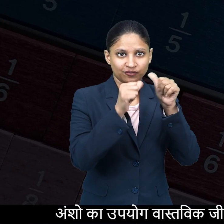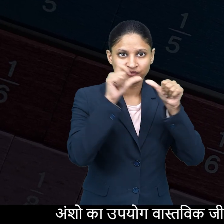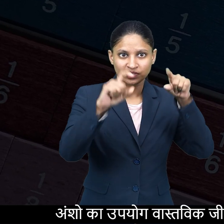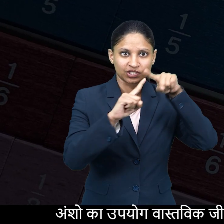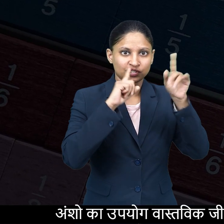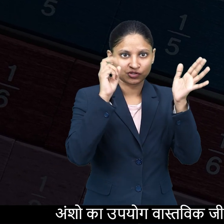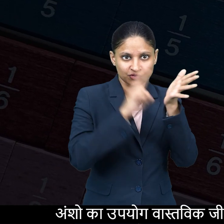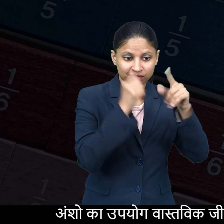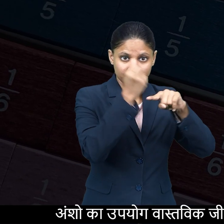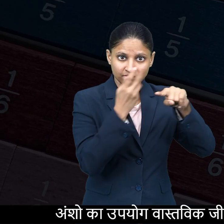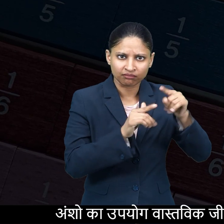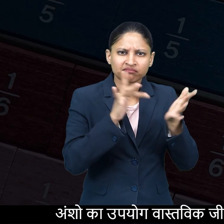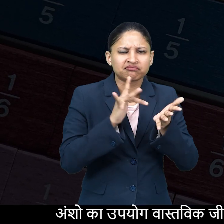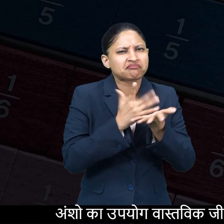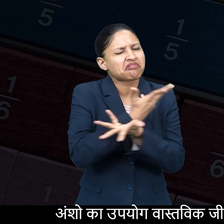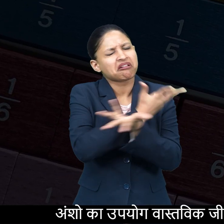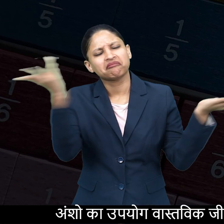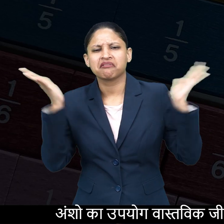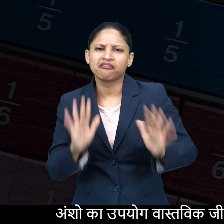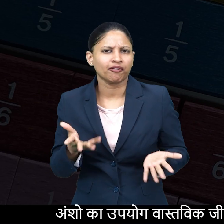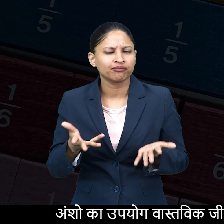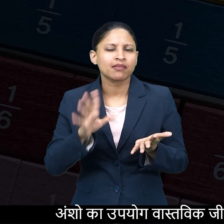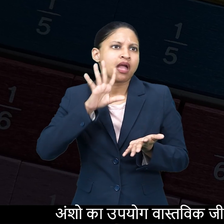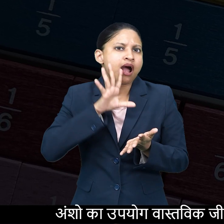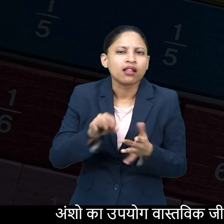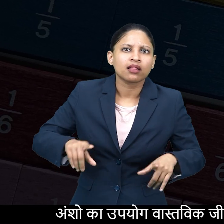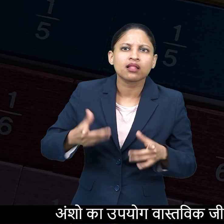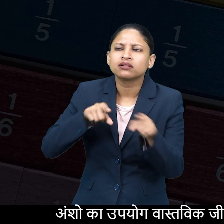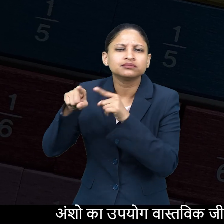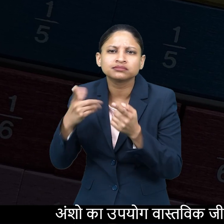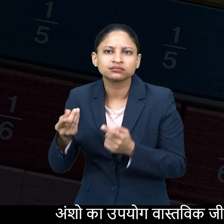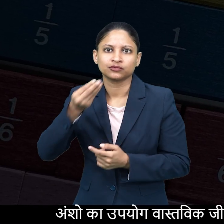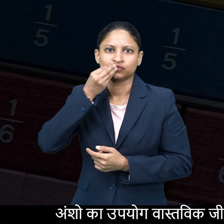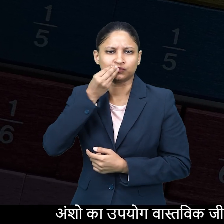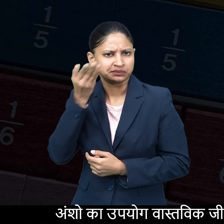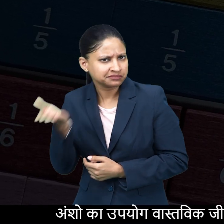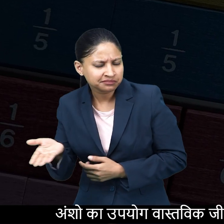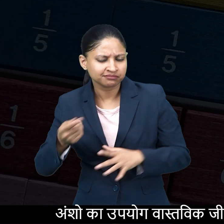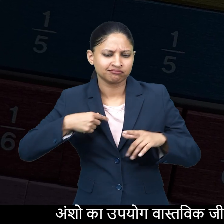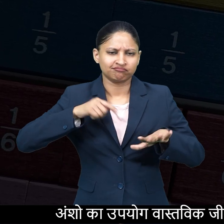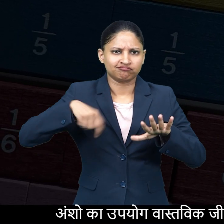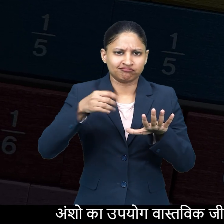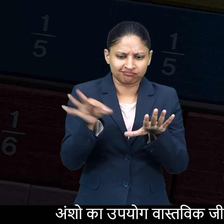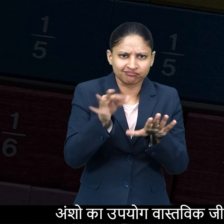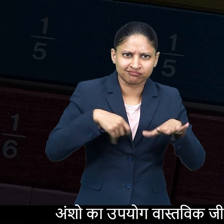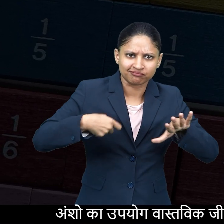अंशों का उपयोग वास्तविक जीवन में सर्वत्र होता है, भोजन, सिलाई, खेल और माप में।